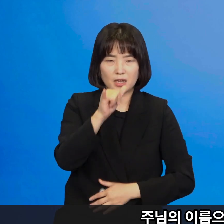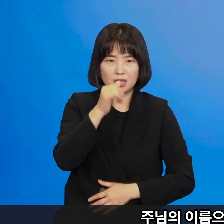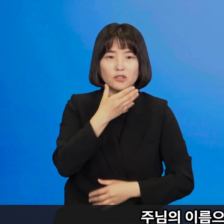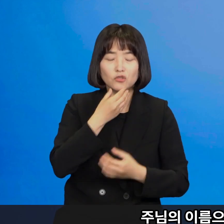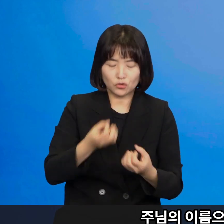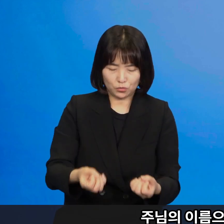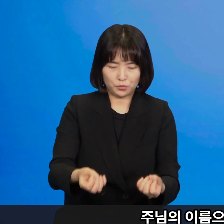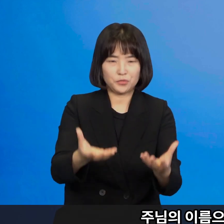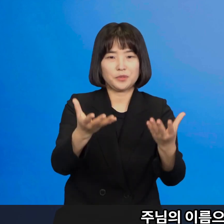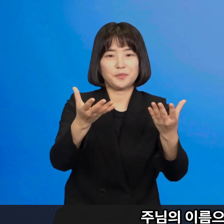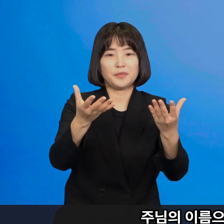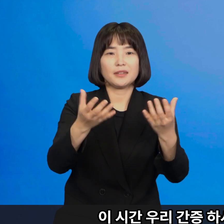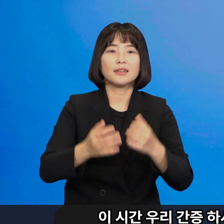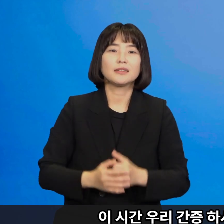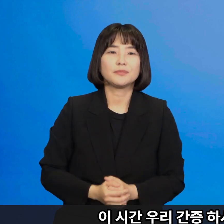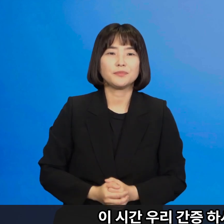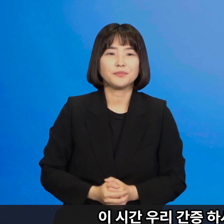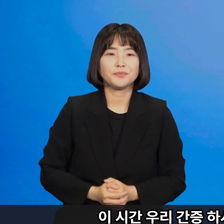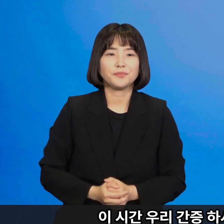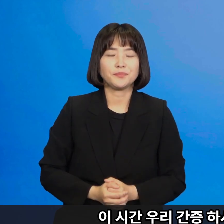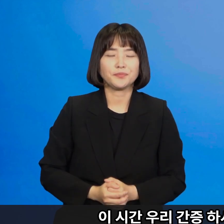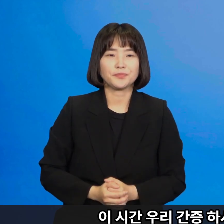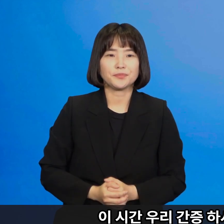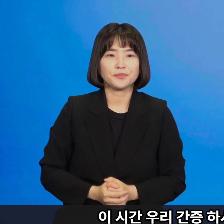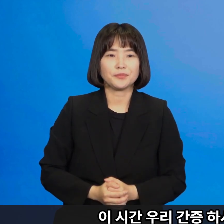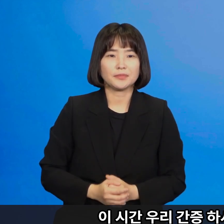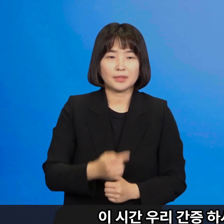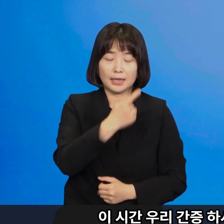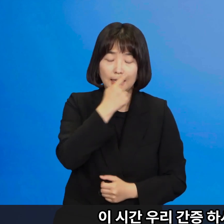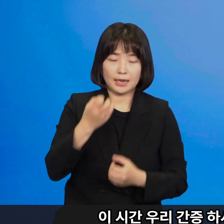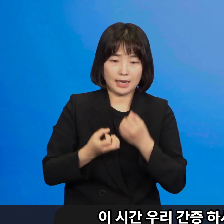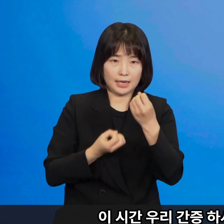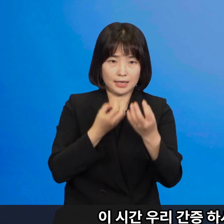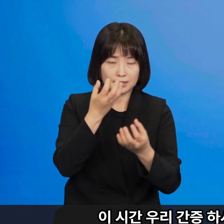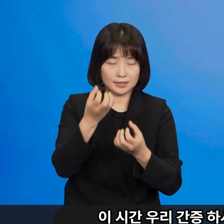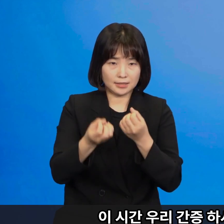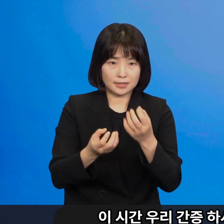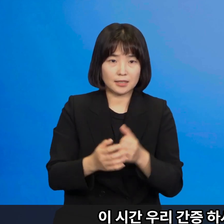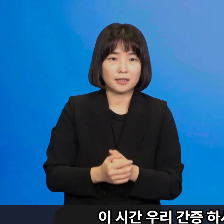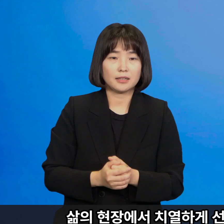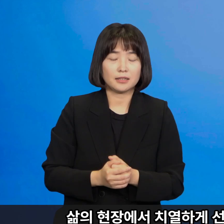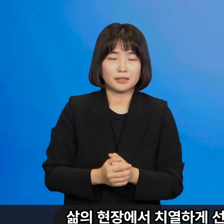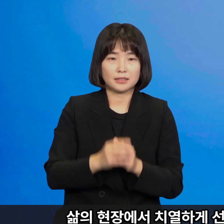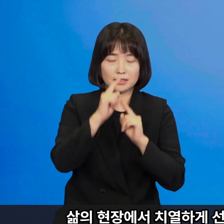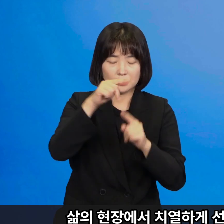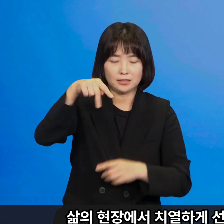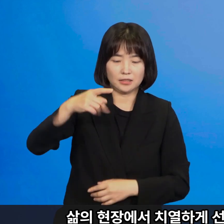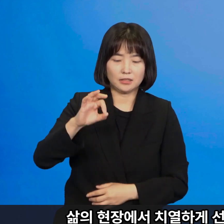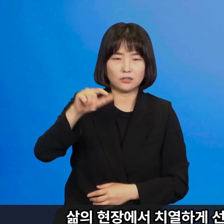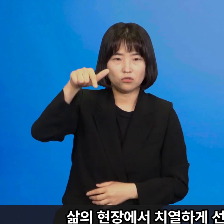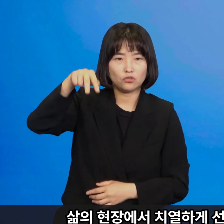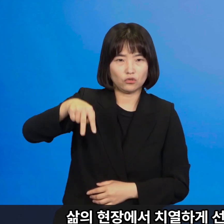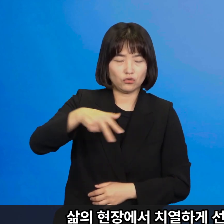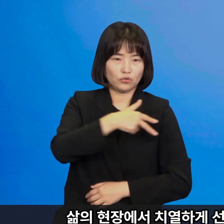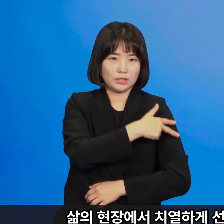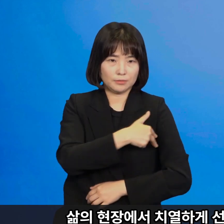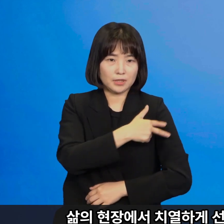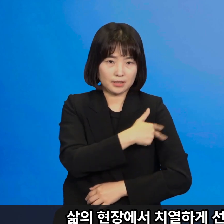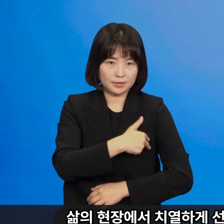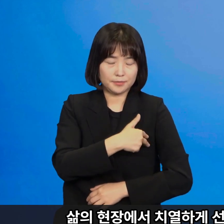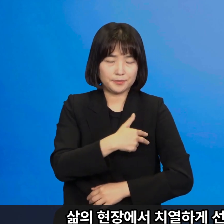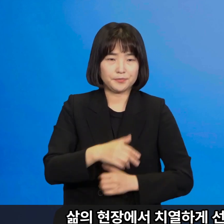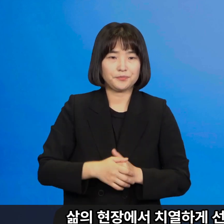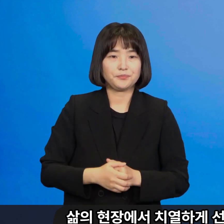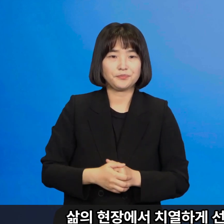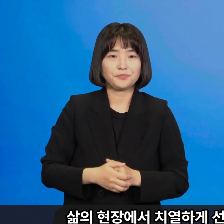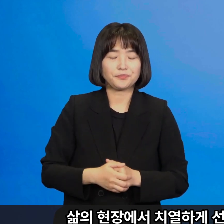이름으로 축원드립니다. 이 시간 우리 간증하시는 우리 이승교 집사님, 삶의 현장에서 치열하게